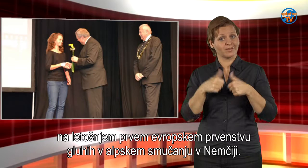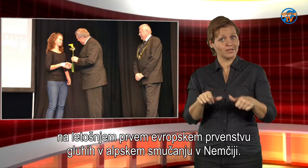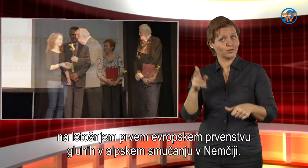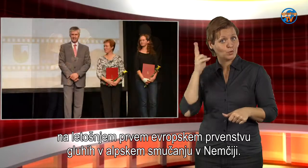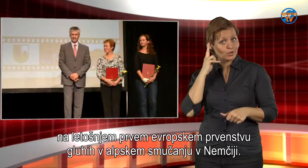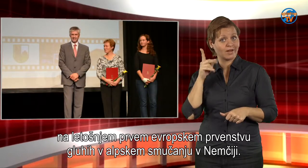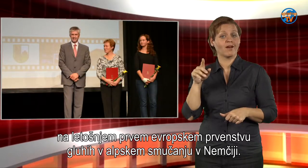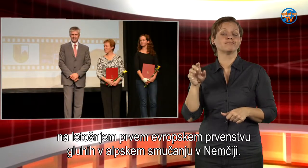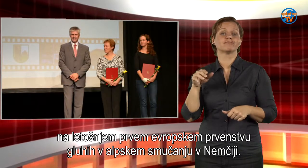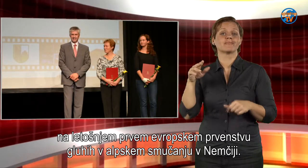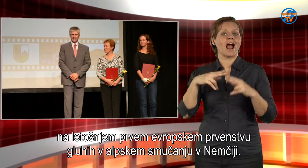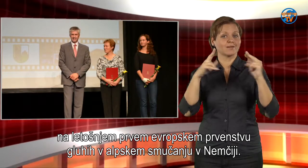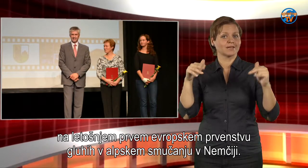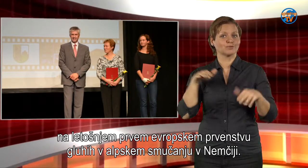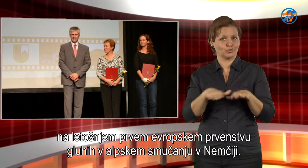v alpskem smučanju v Nemčiji.